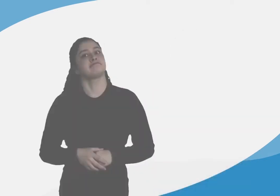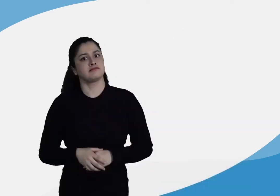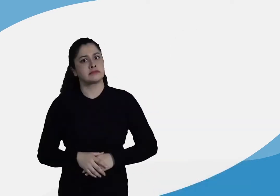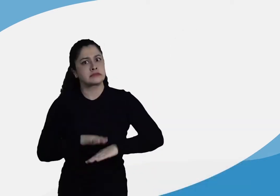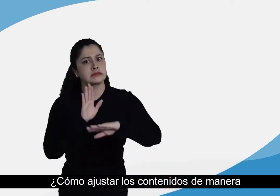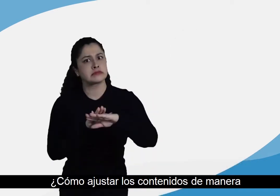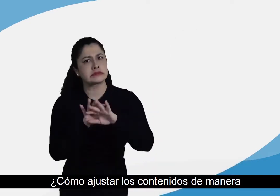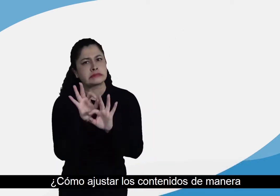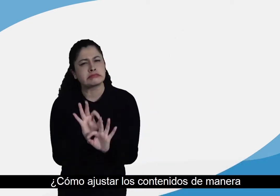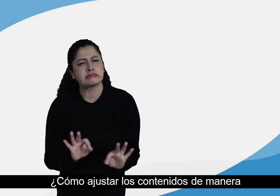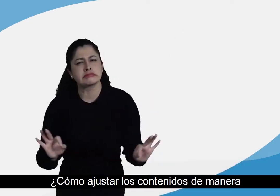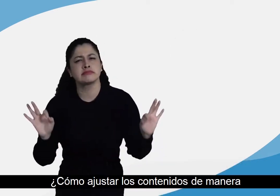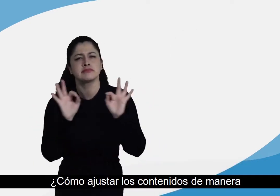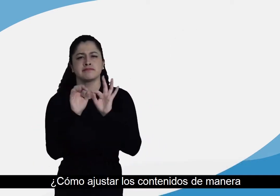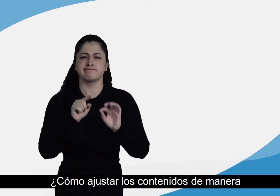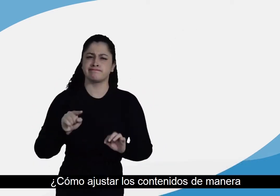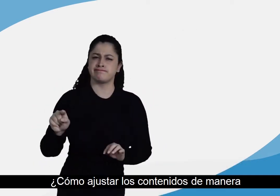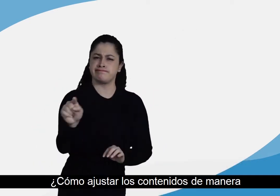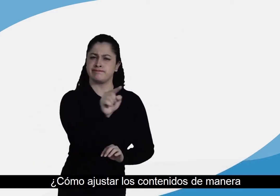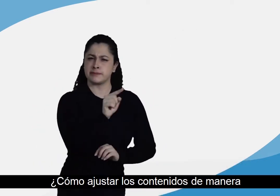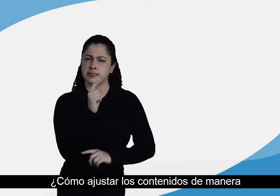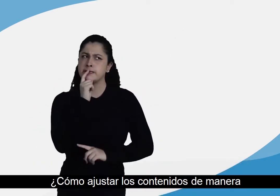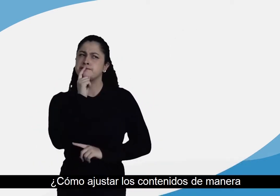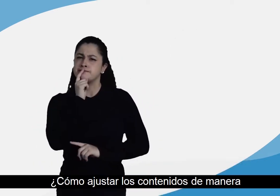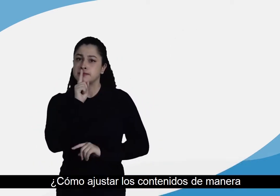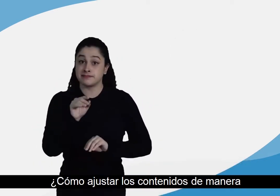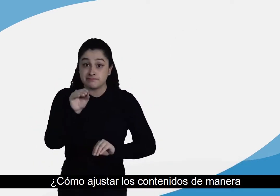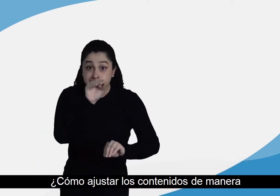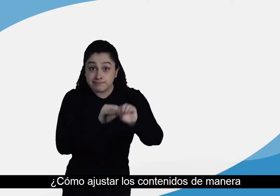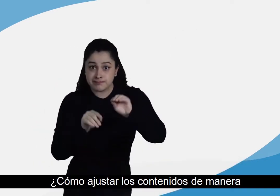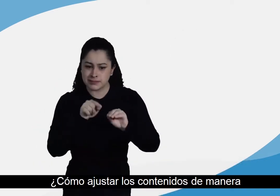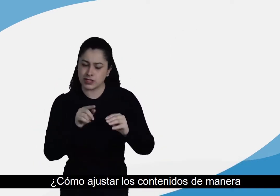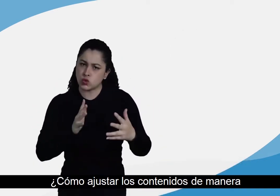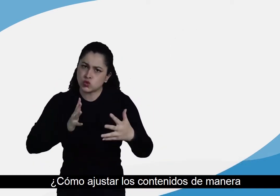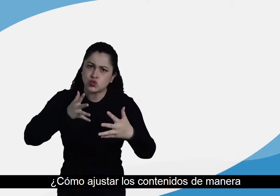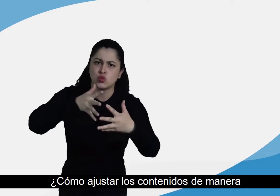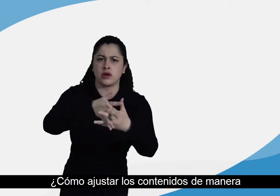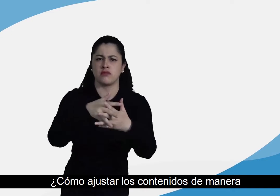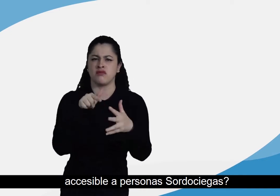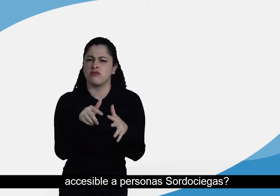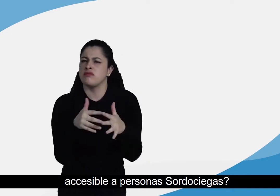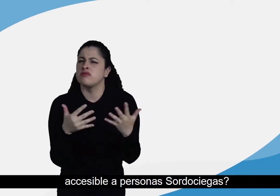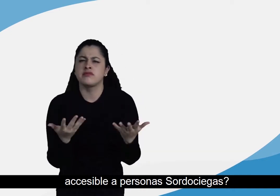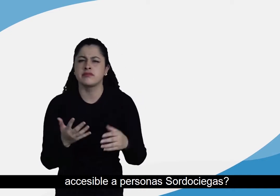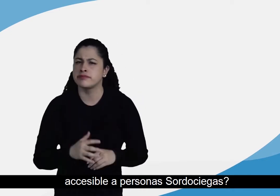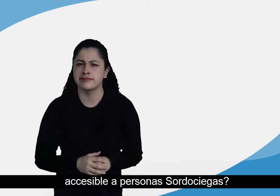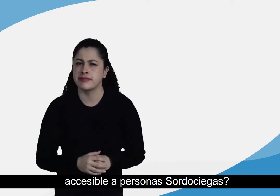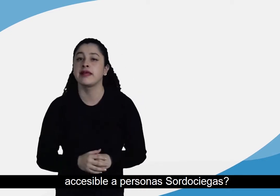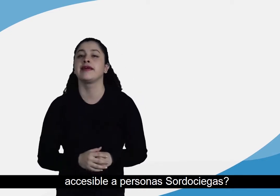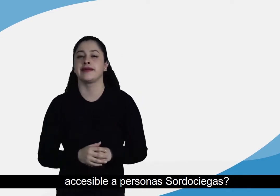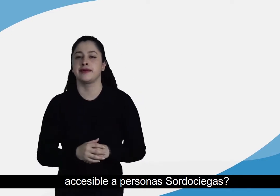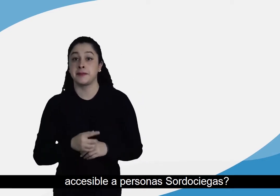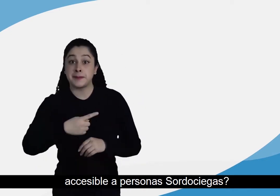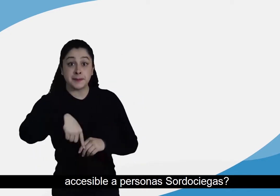¿Cómo ajustar los contenidos de manera accesible a personas sordos ciegas?